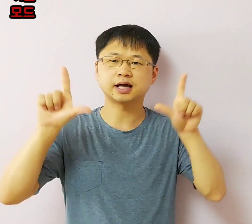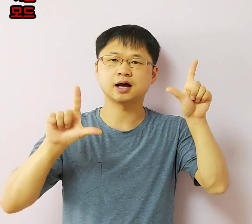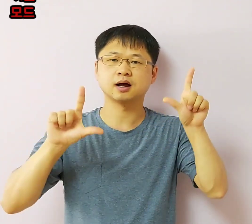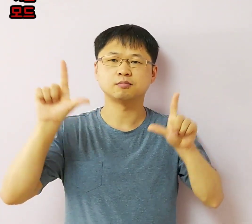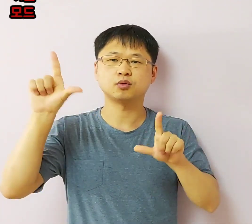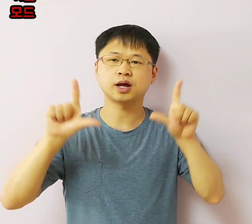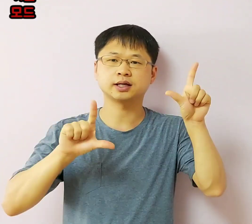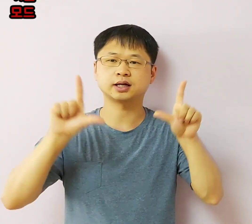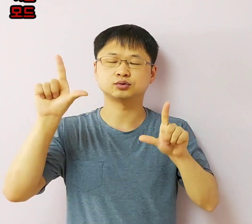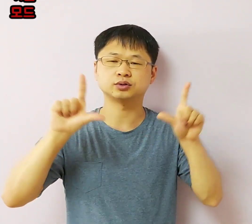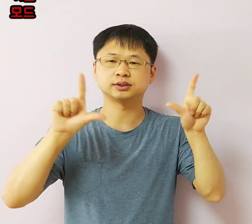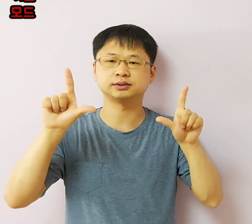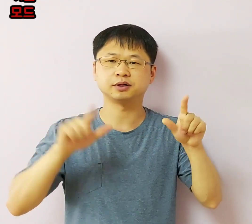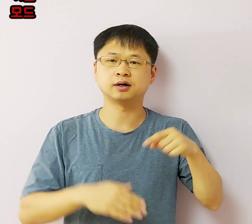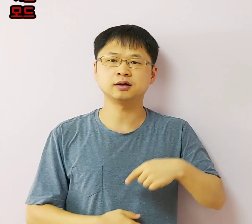형상, 모양이란 수어 쓰시면